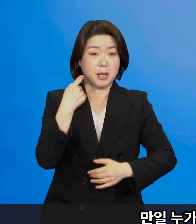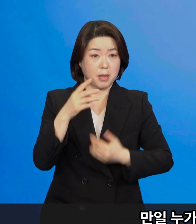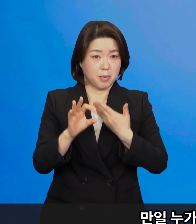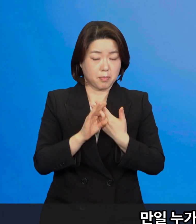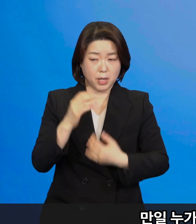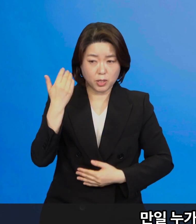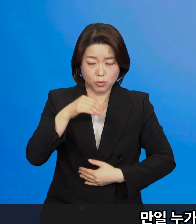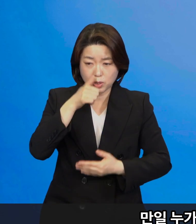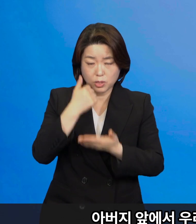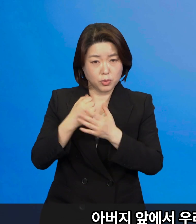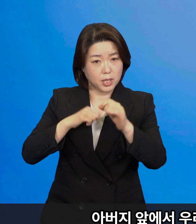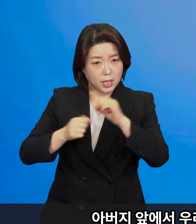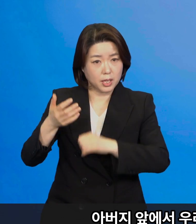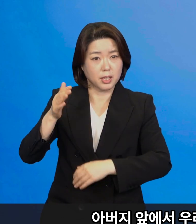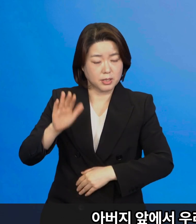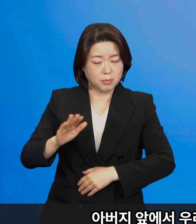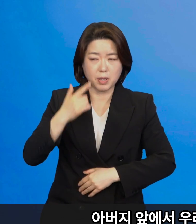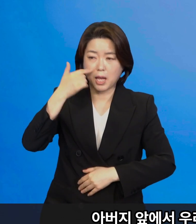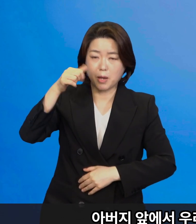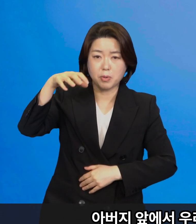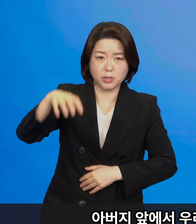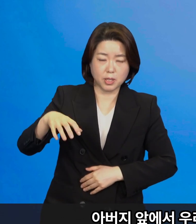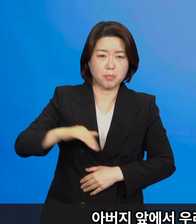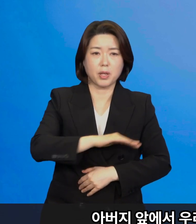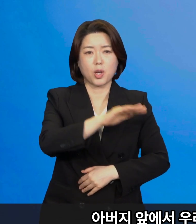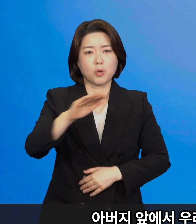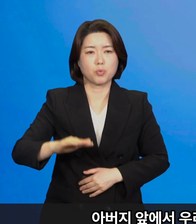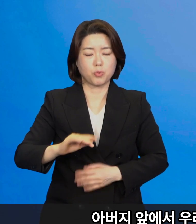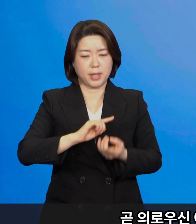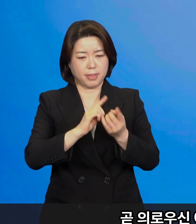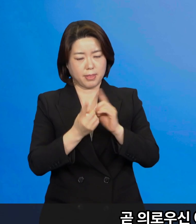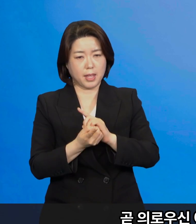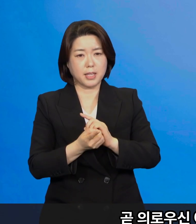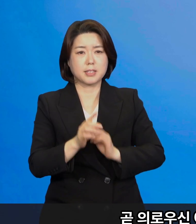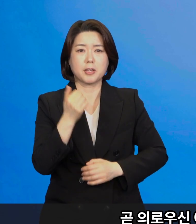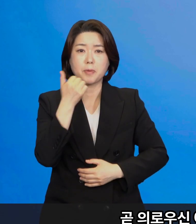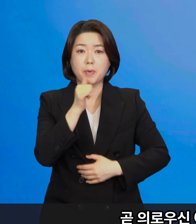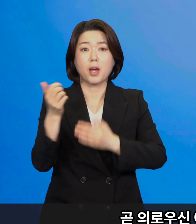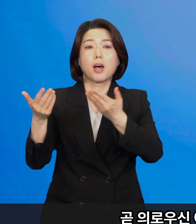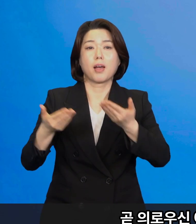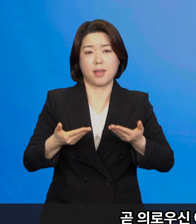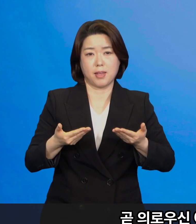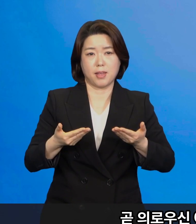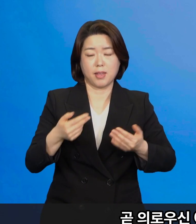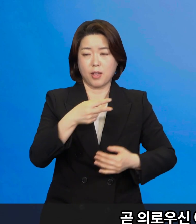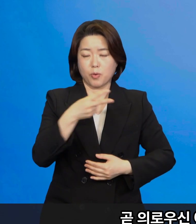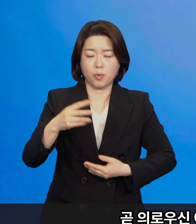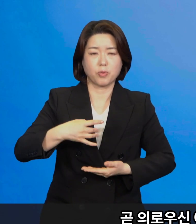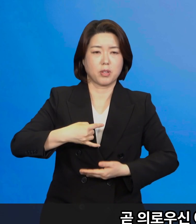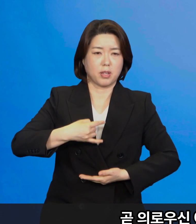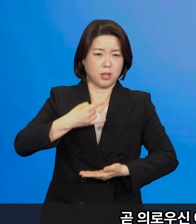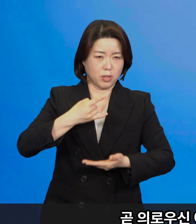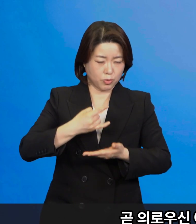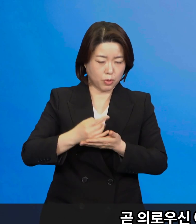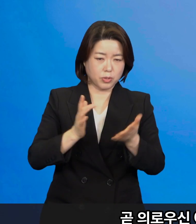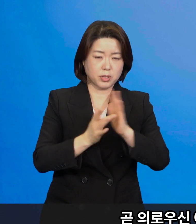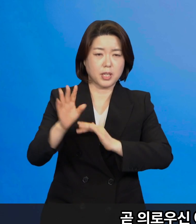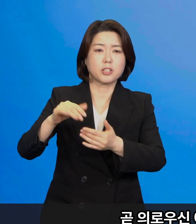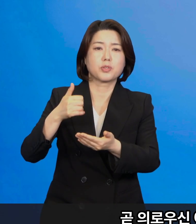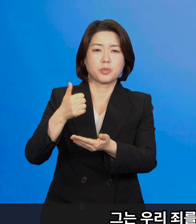죄를 범하여도 아버지 앞에서 우리에게 대언자가 있으니 곧 의로우신 예수